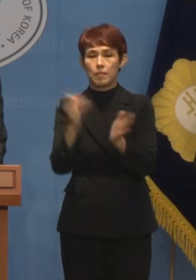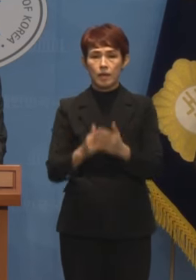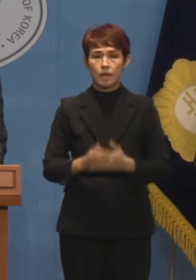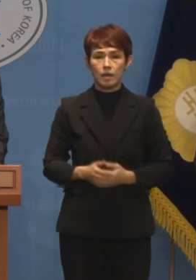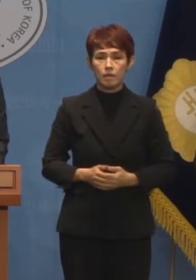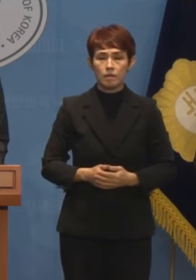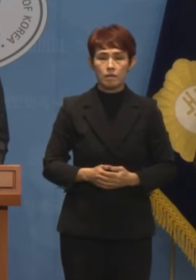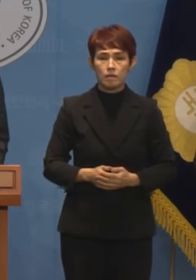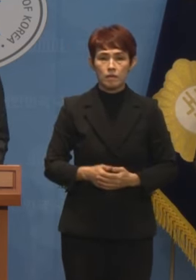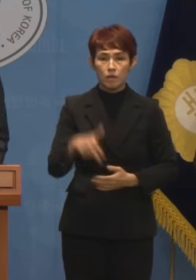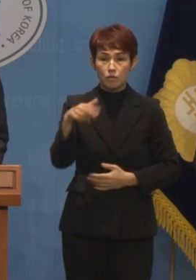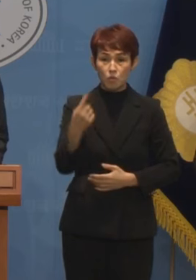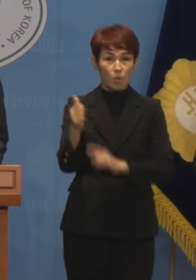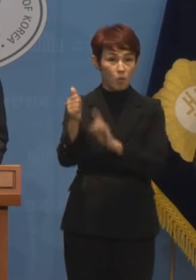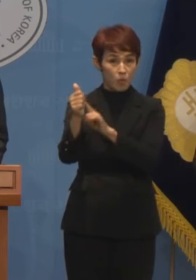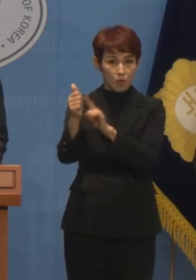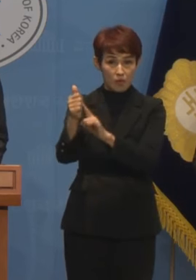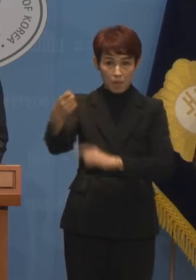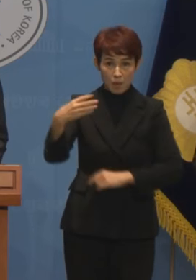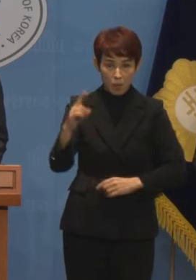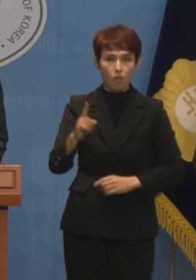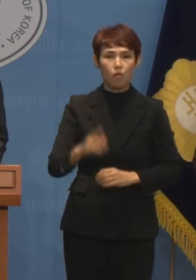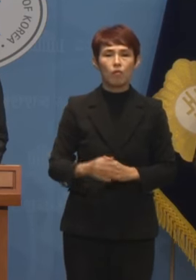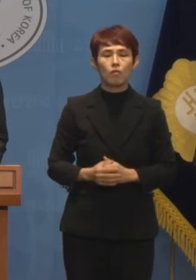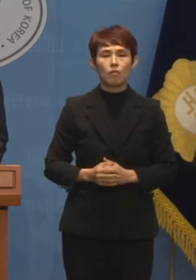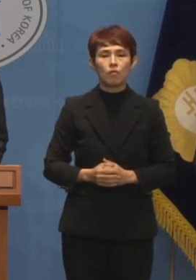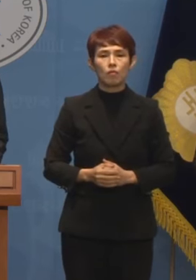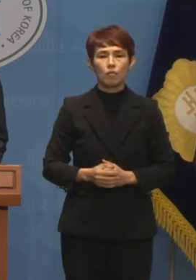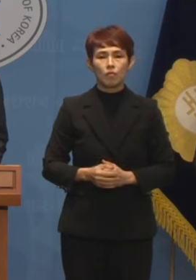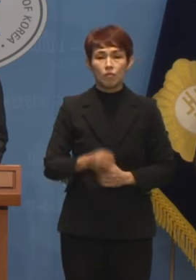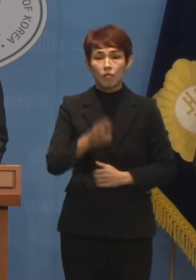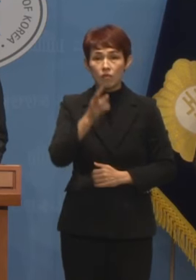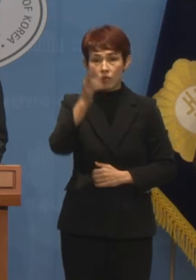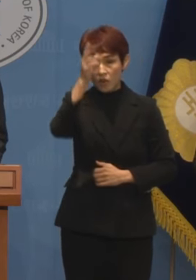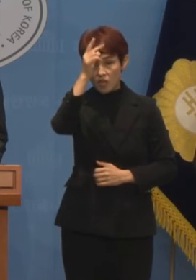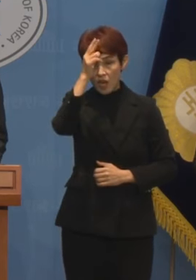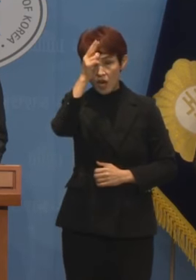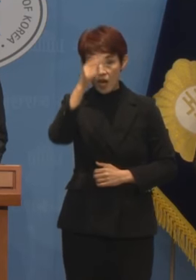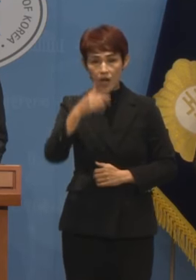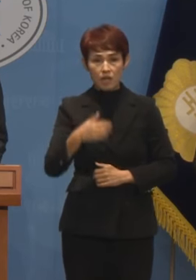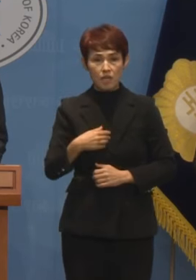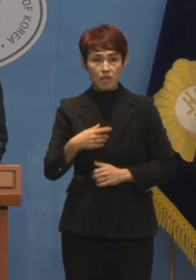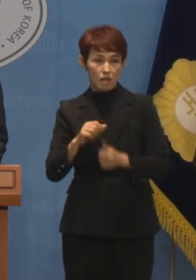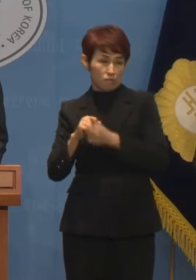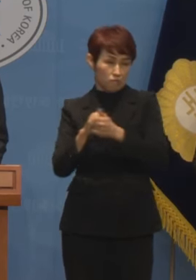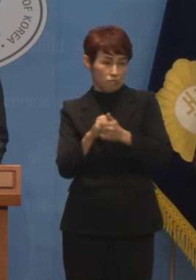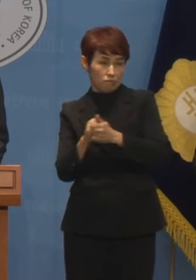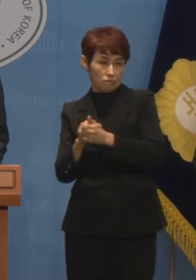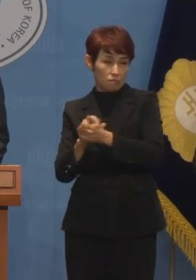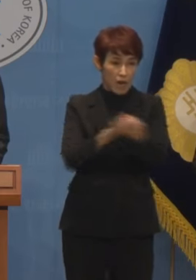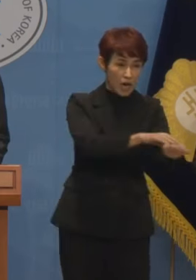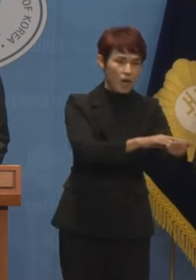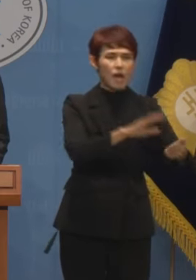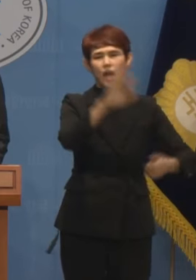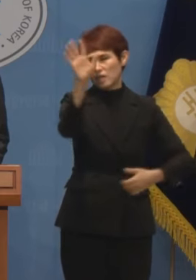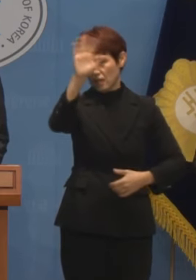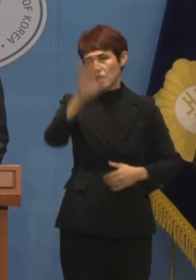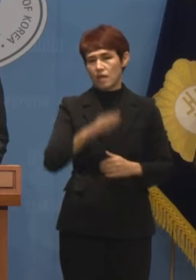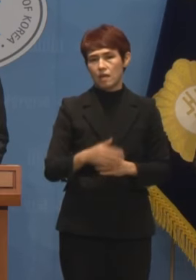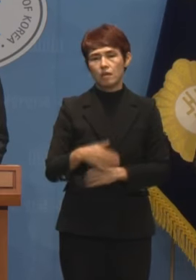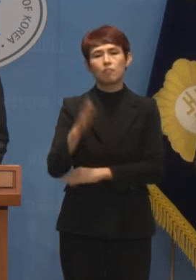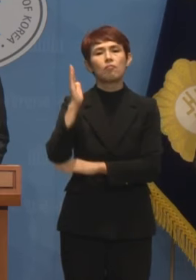조지호 청장은 경찰의 물리력에 의해서 넘어졌다는 게 확인이 안 된다라는 등 발언을 했습니다.